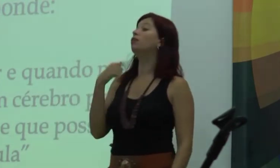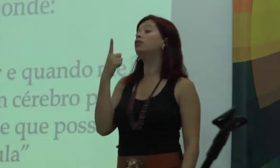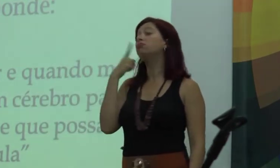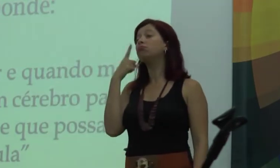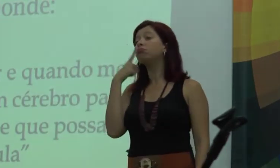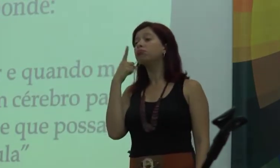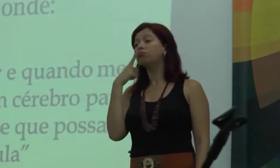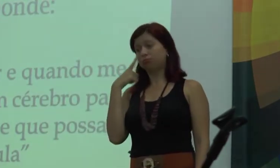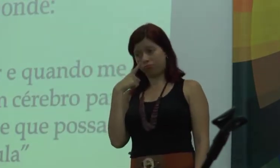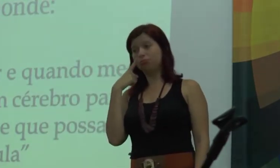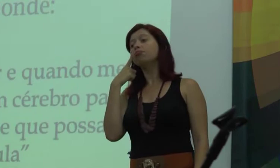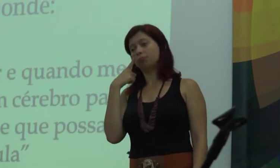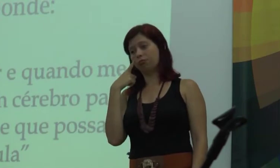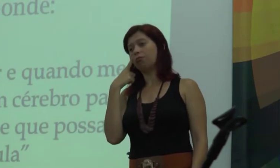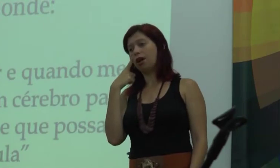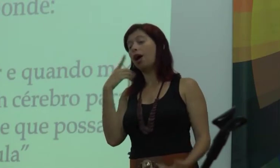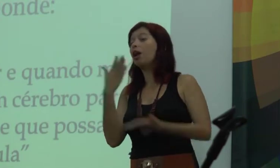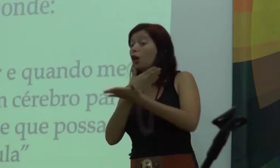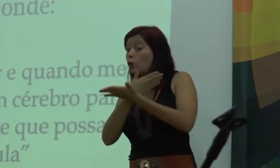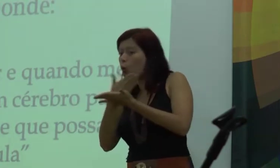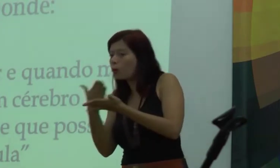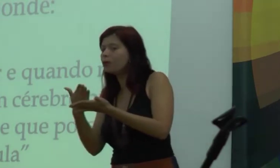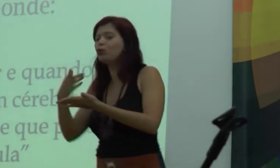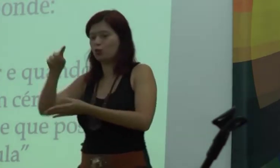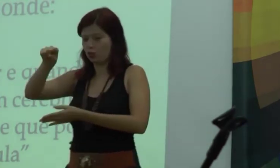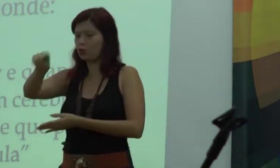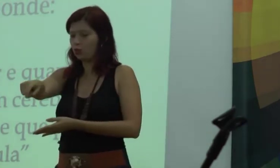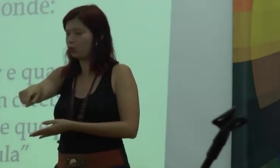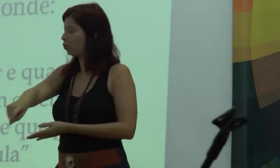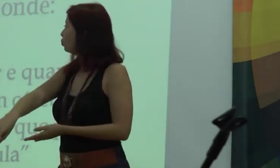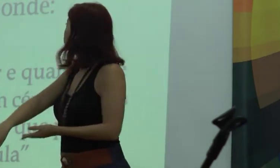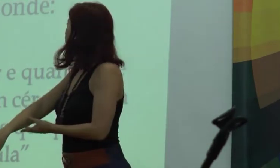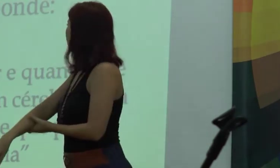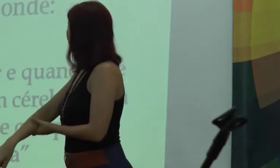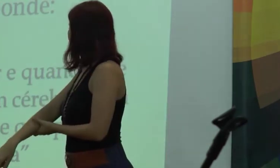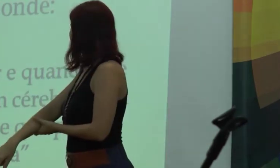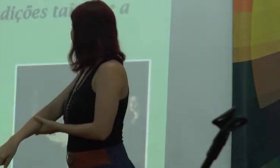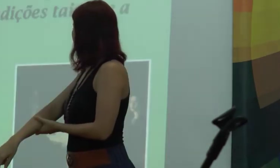emoção, me prova. Eu quero ver. Então,